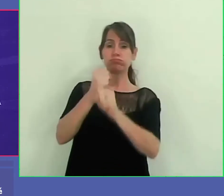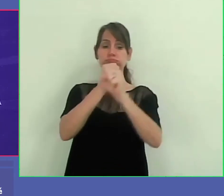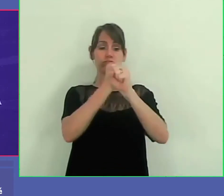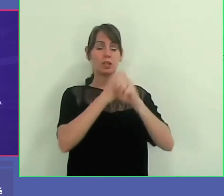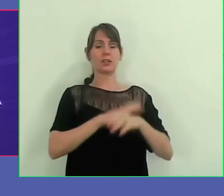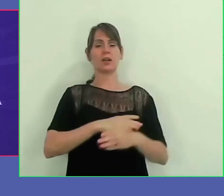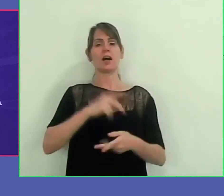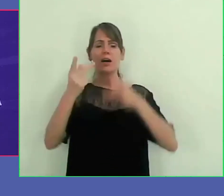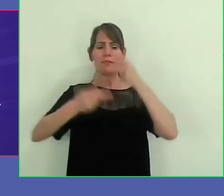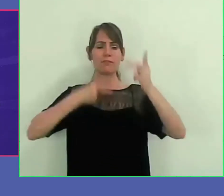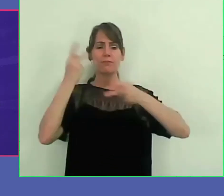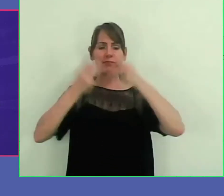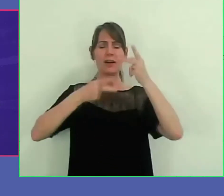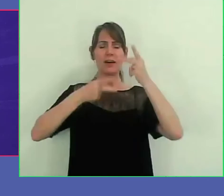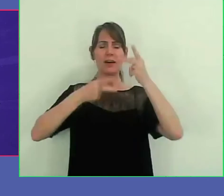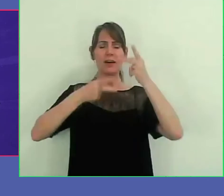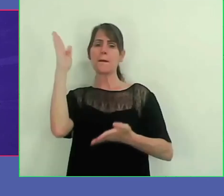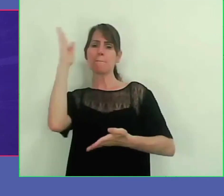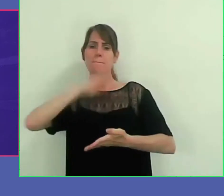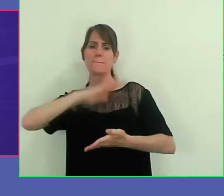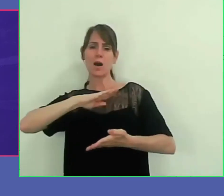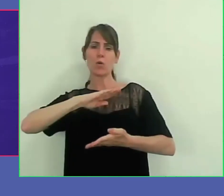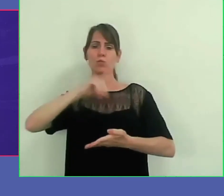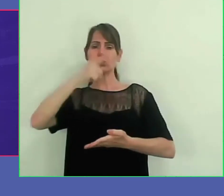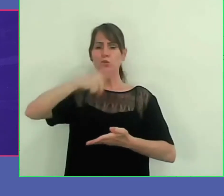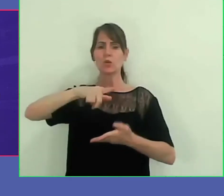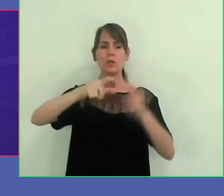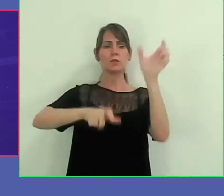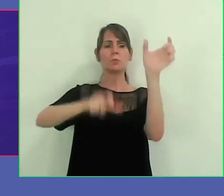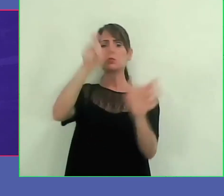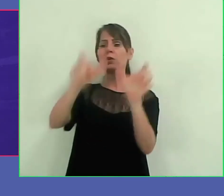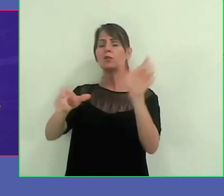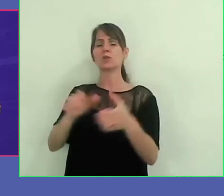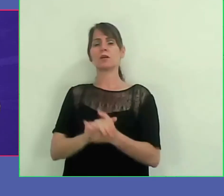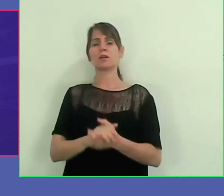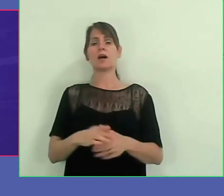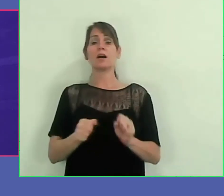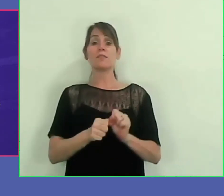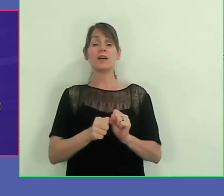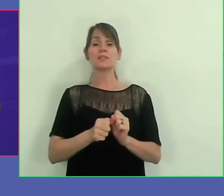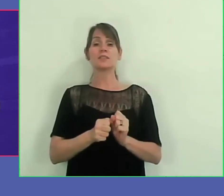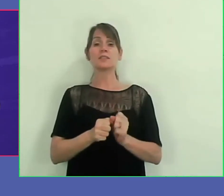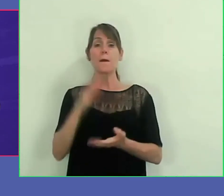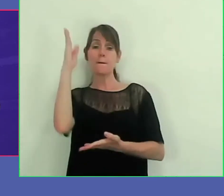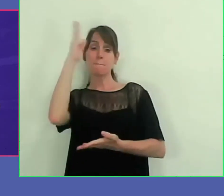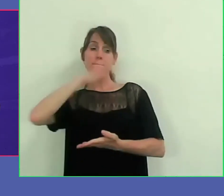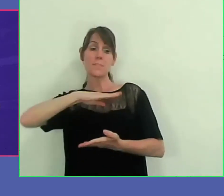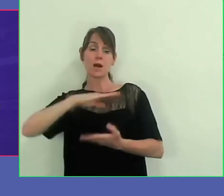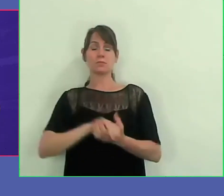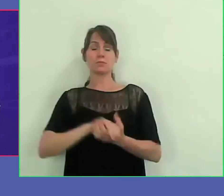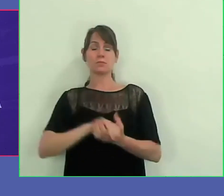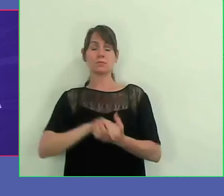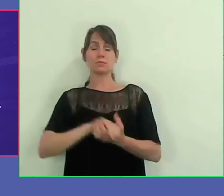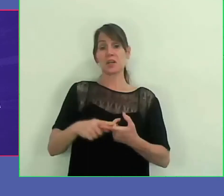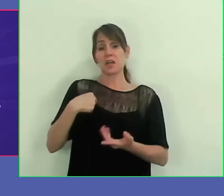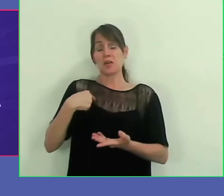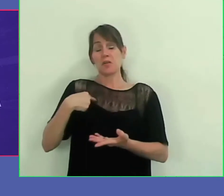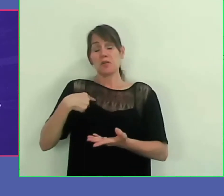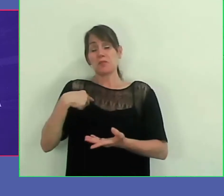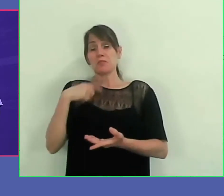queremos, né, no nosso natural, queremos fazer mal para uma das pessoas que eu tenho ciúmes, tenho inveja, né?